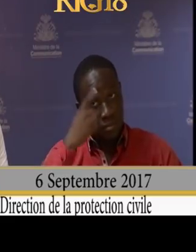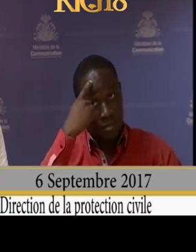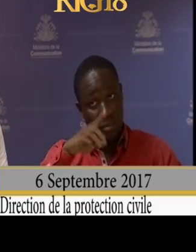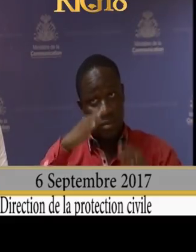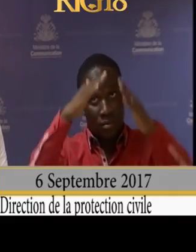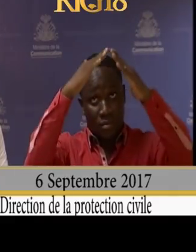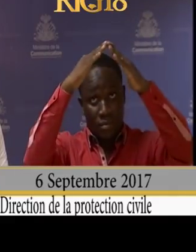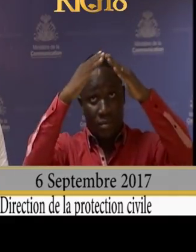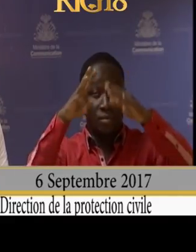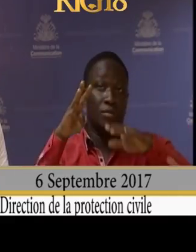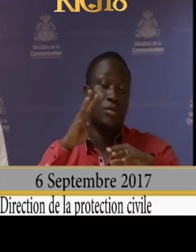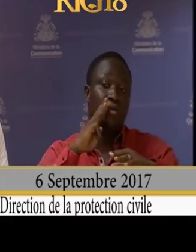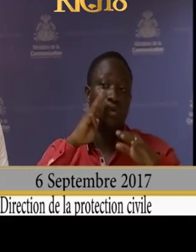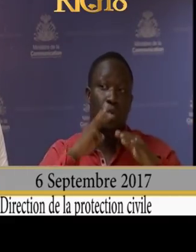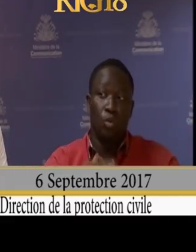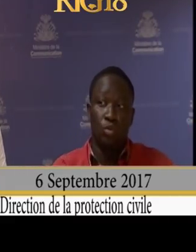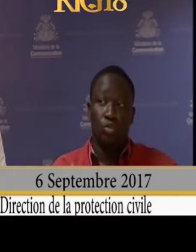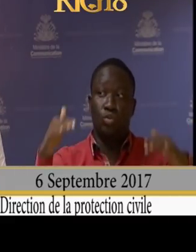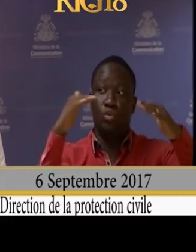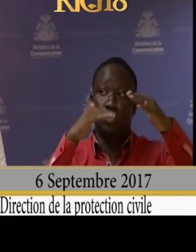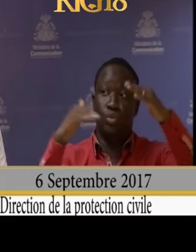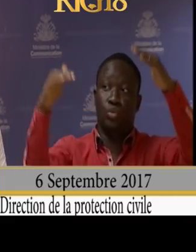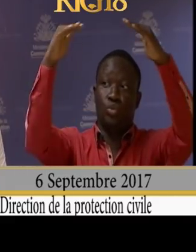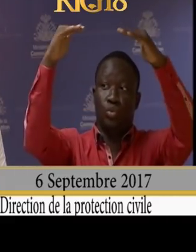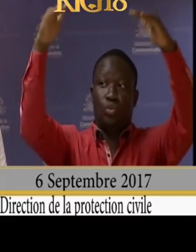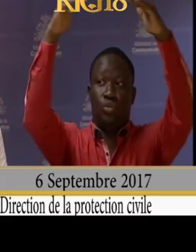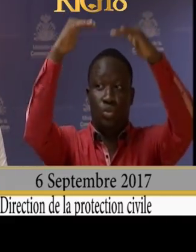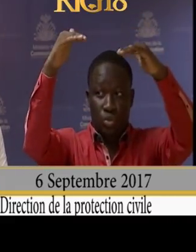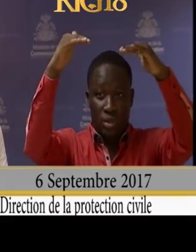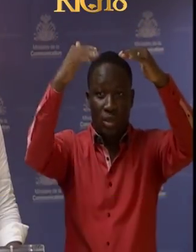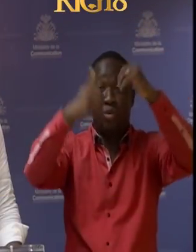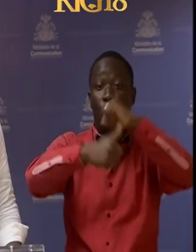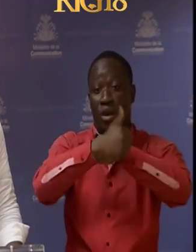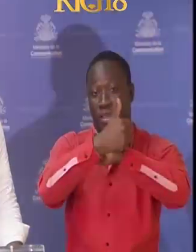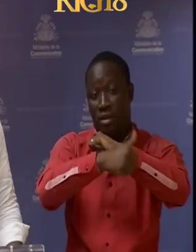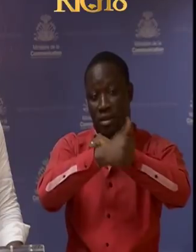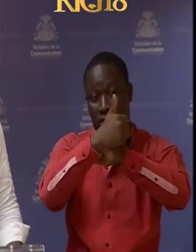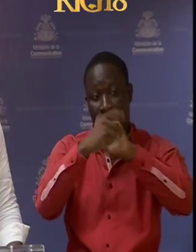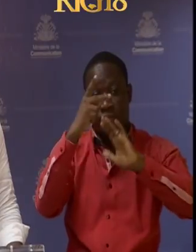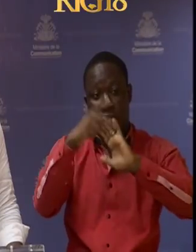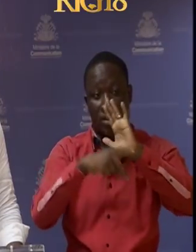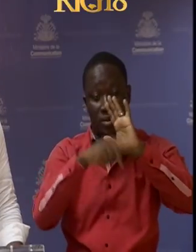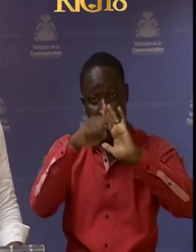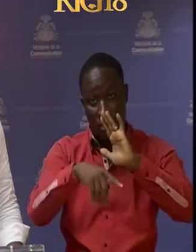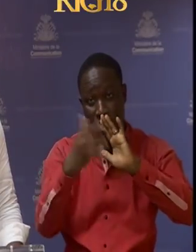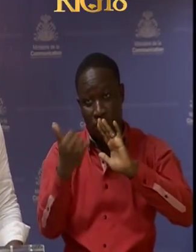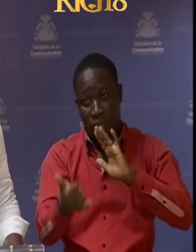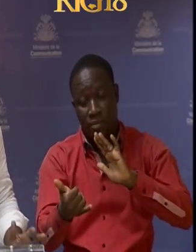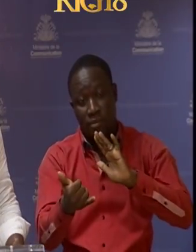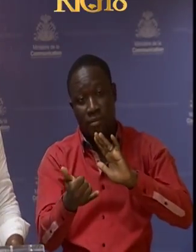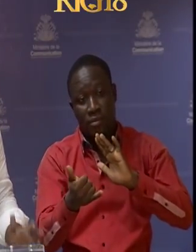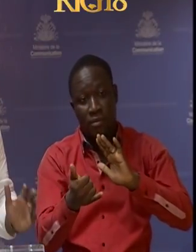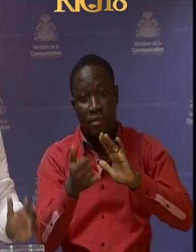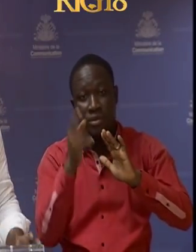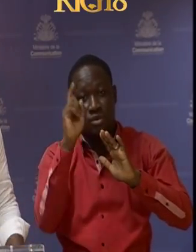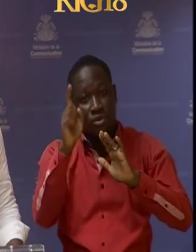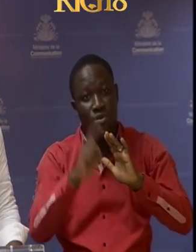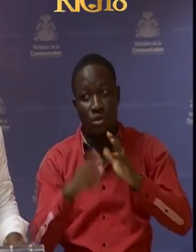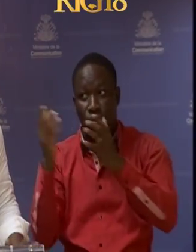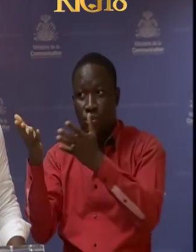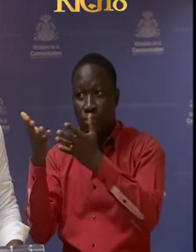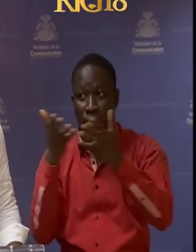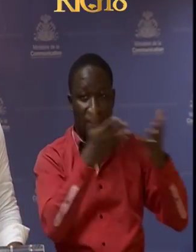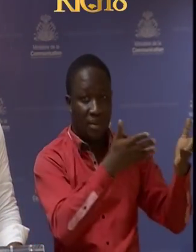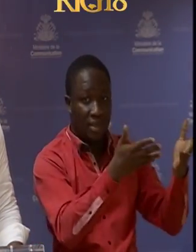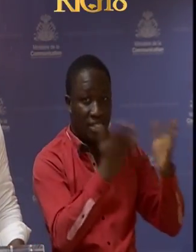fait que de l'eau monter et que limiter nous en danger. Donc consigne là pour le moment c'est dégager nous évacuer.